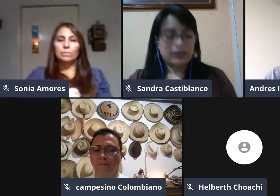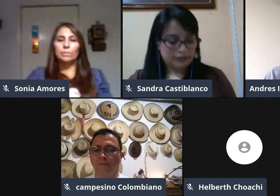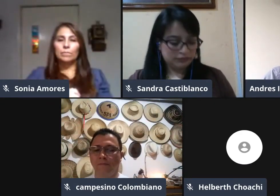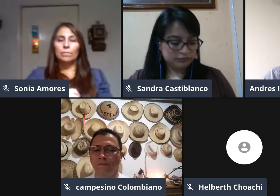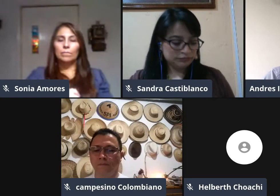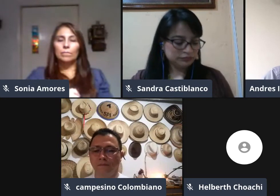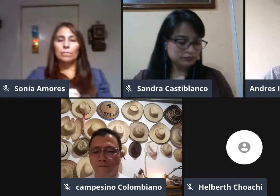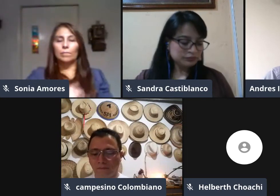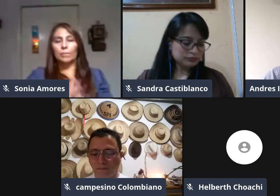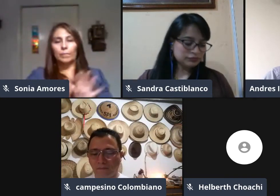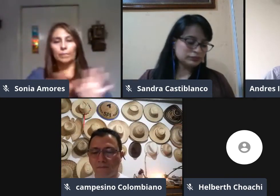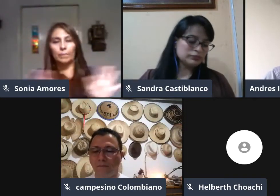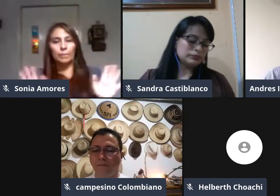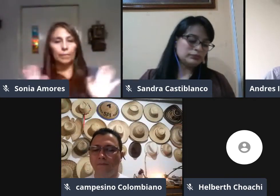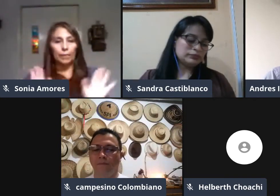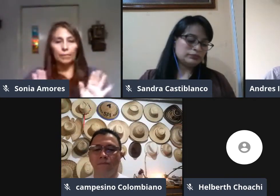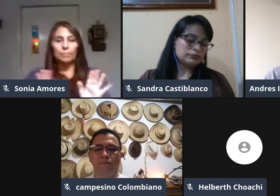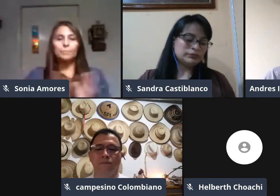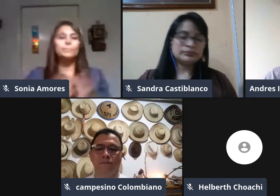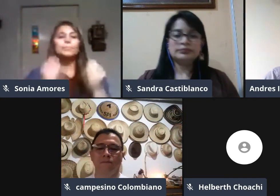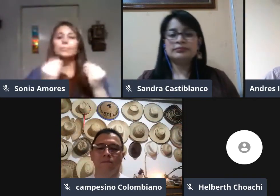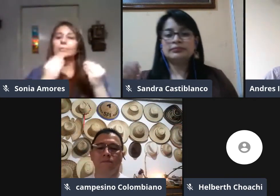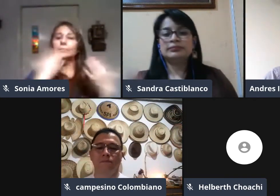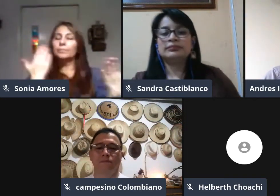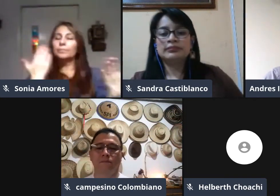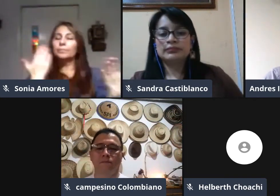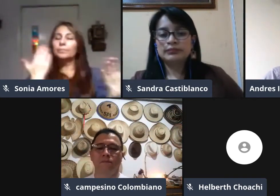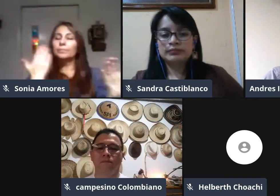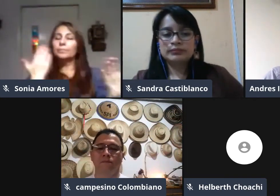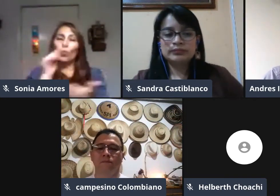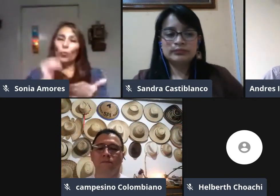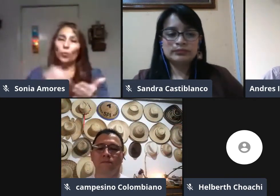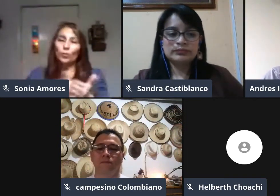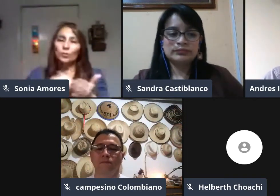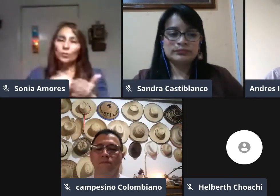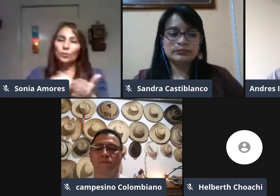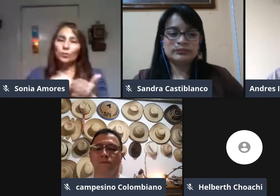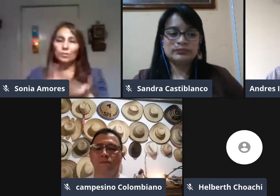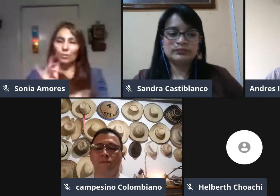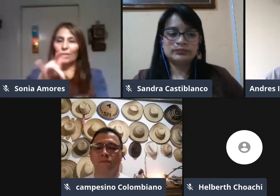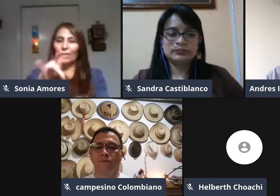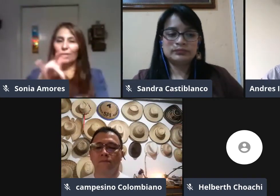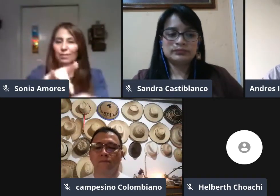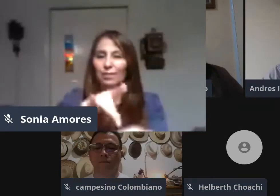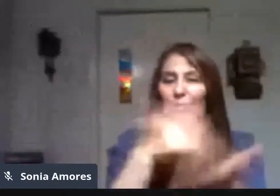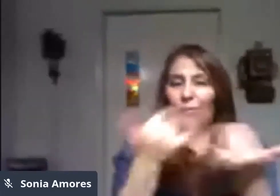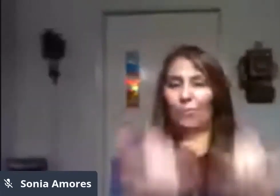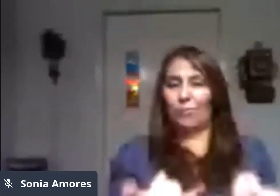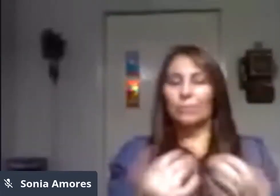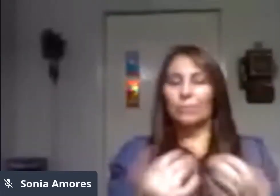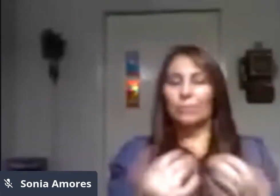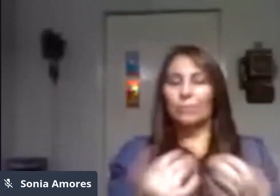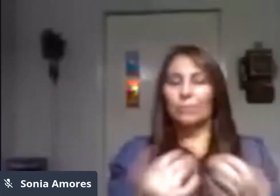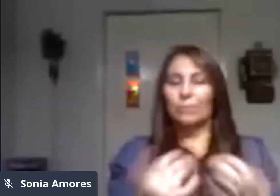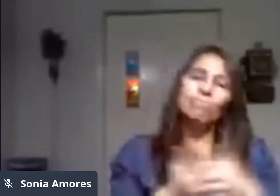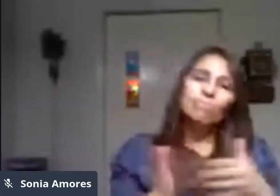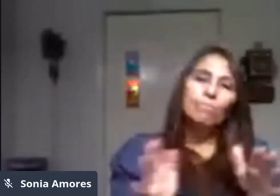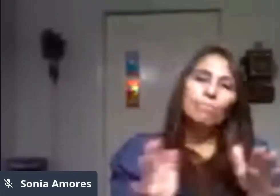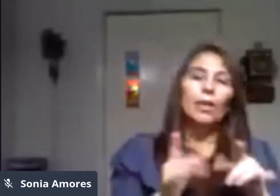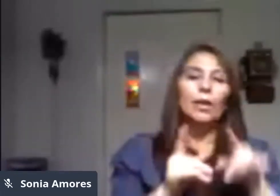Bueno, muchísimas gracias de nuevo por el espacio. Pues en algunos lugares se había